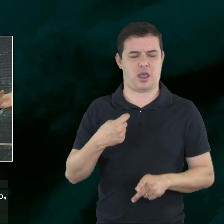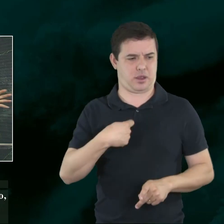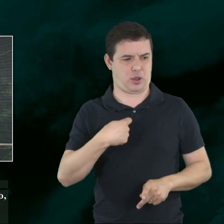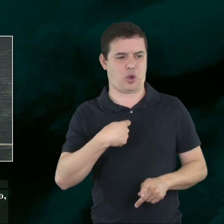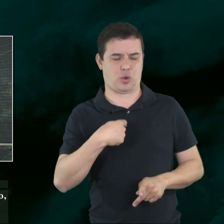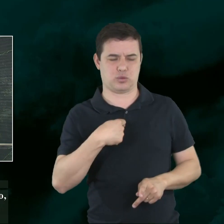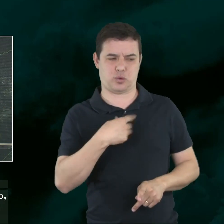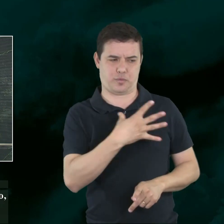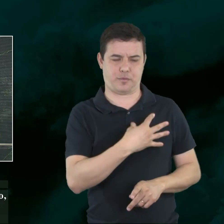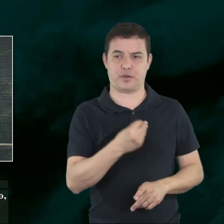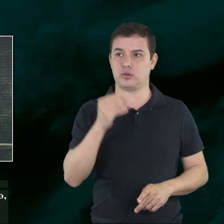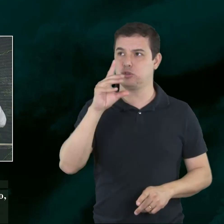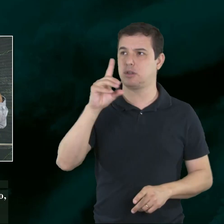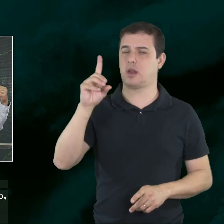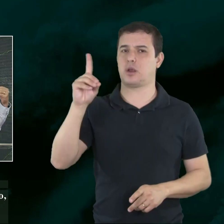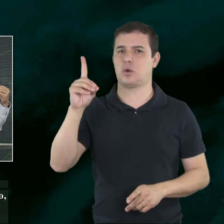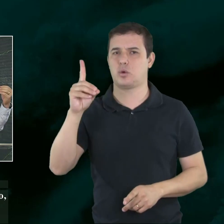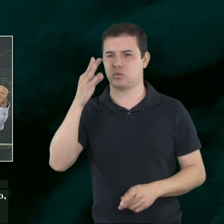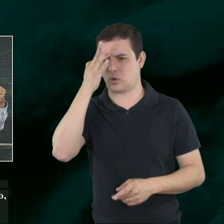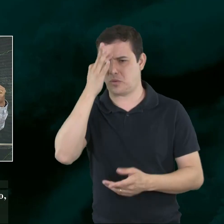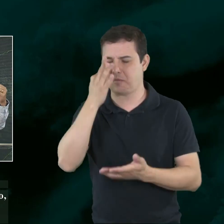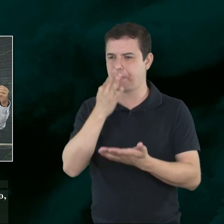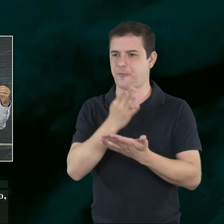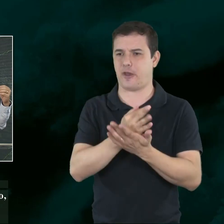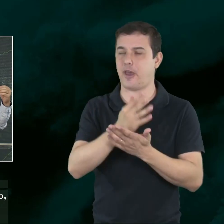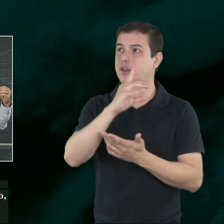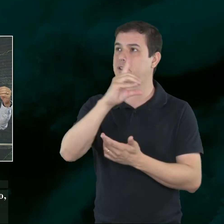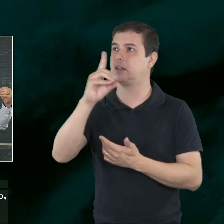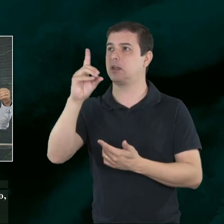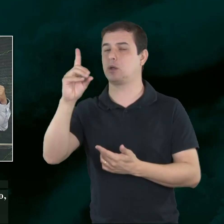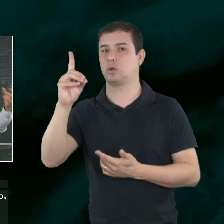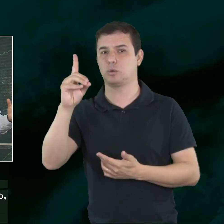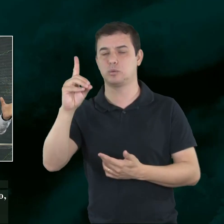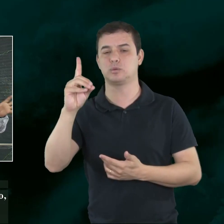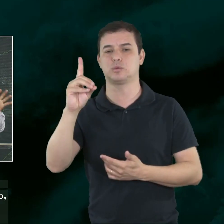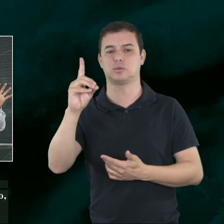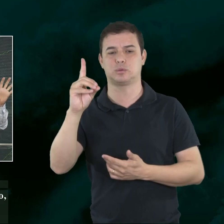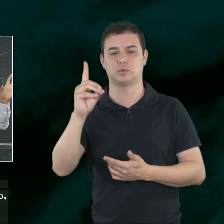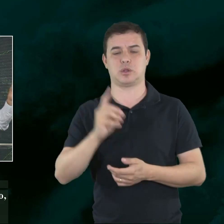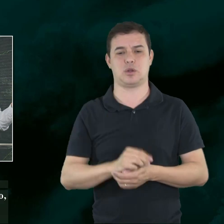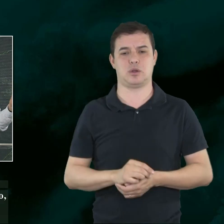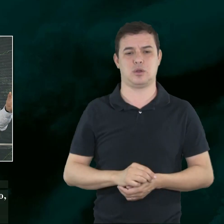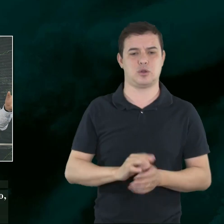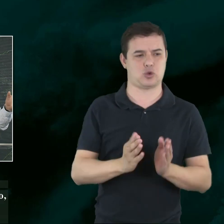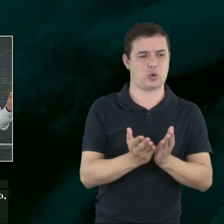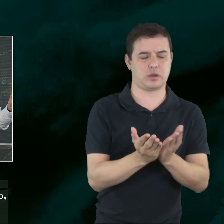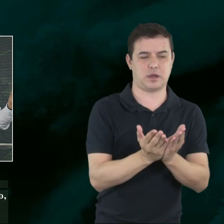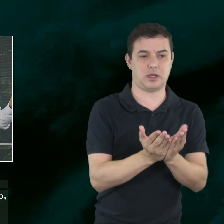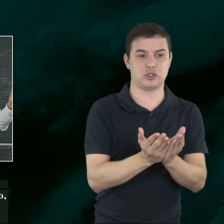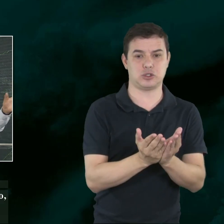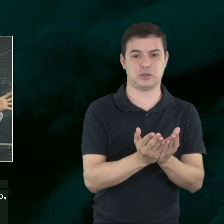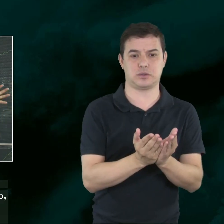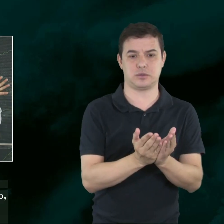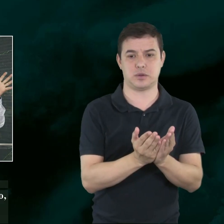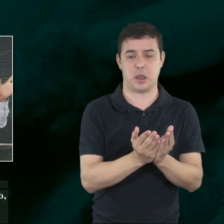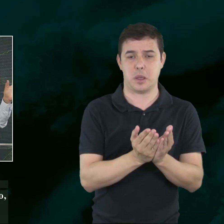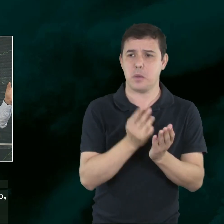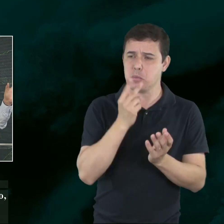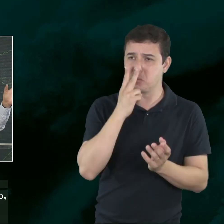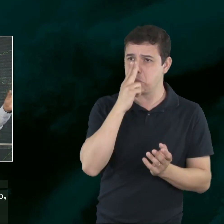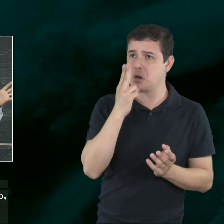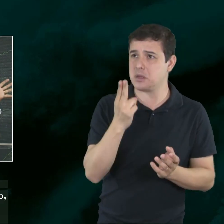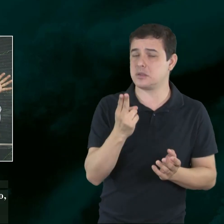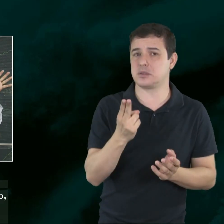cristandade, que é a aparência do reino dos céus, uma aparência de que, né, são cristãos. Nós